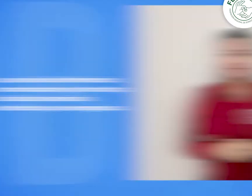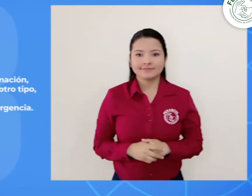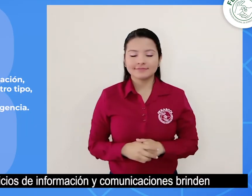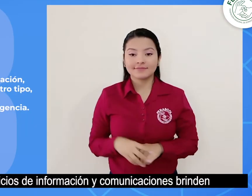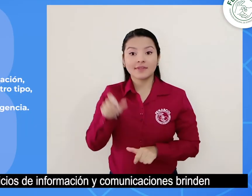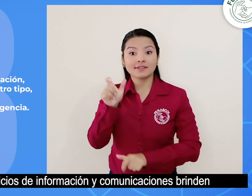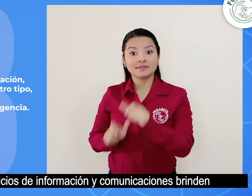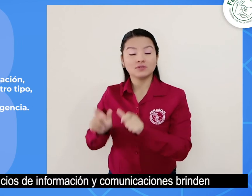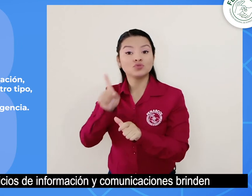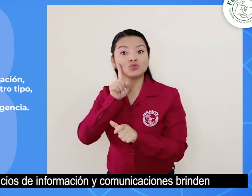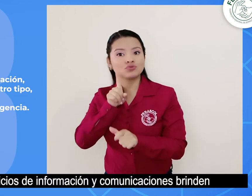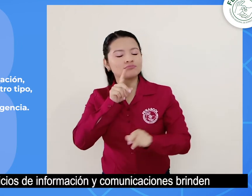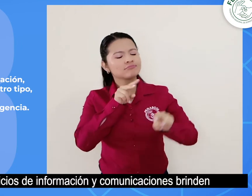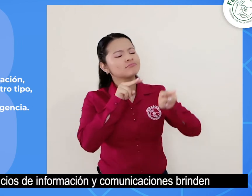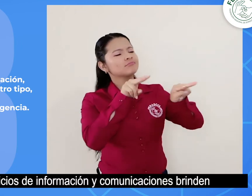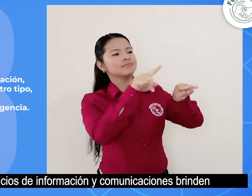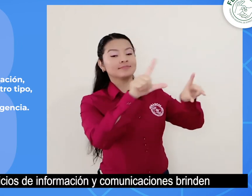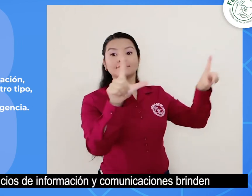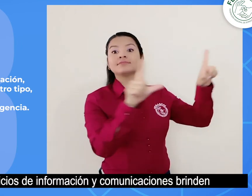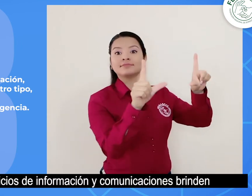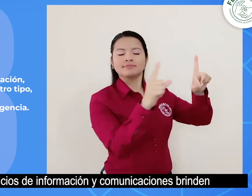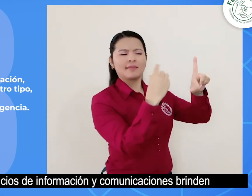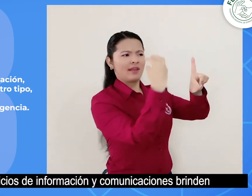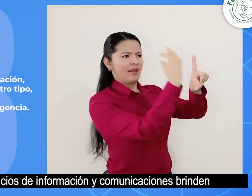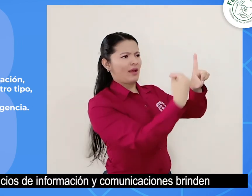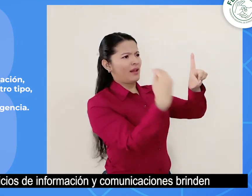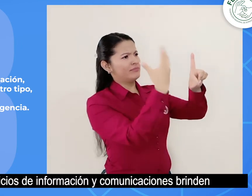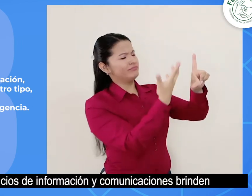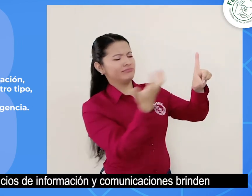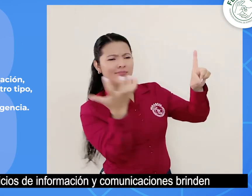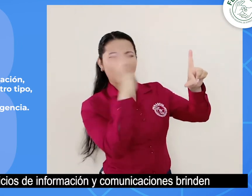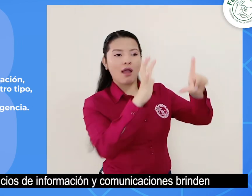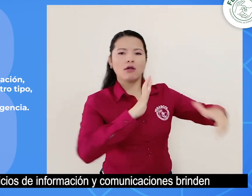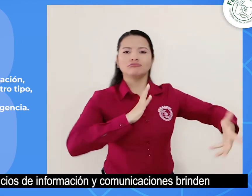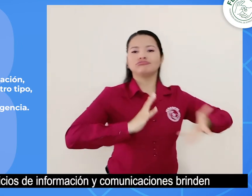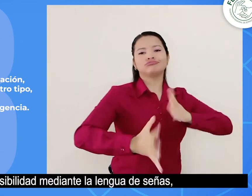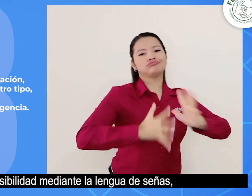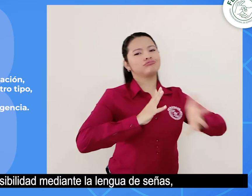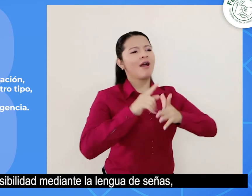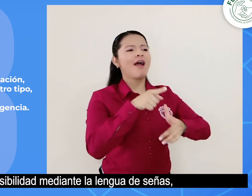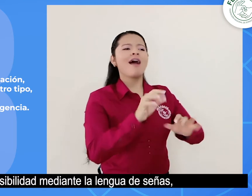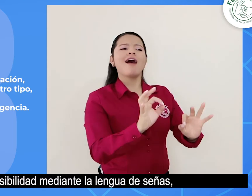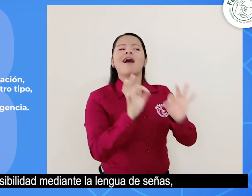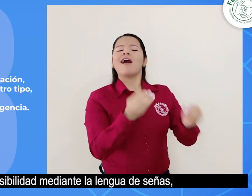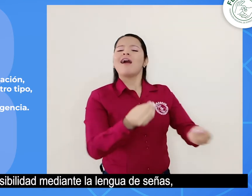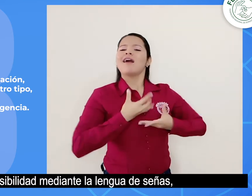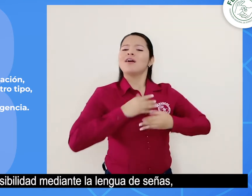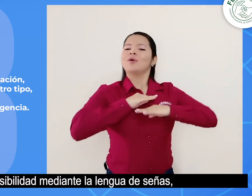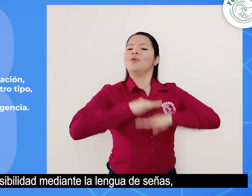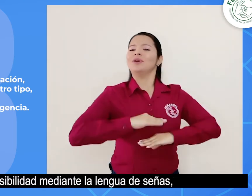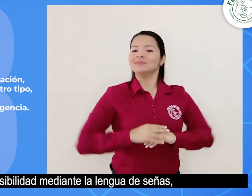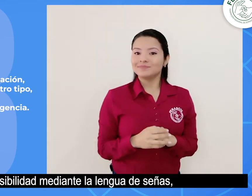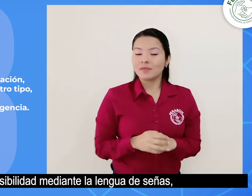Que los servicios de información y comunicaciones brinden accesibilidad mediante la